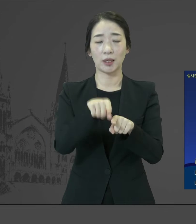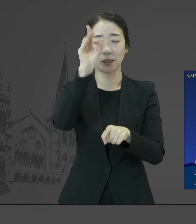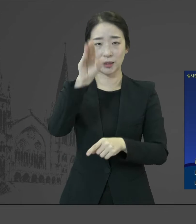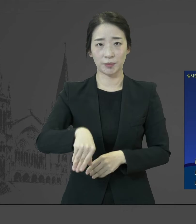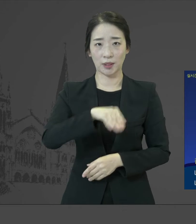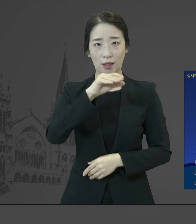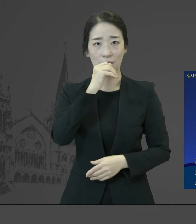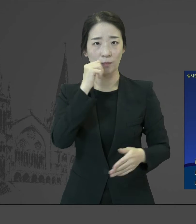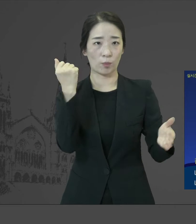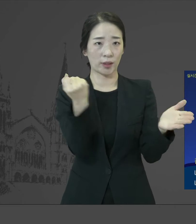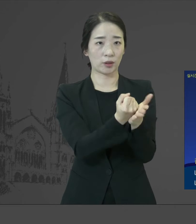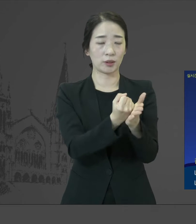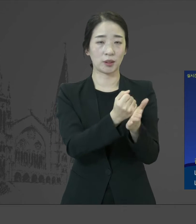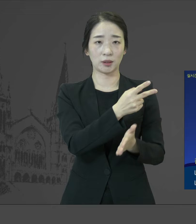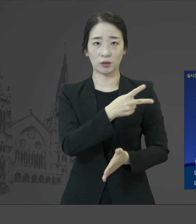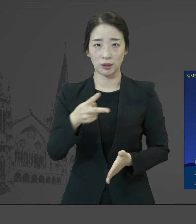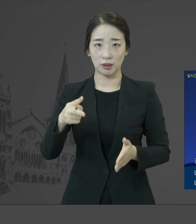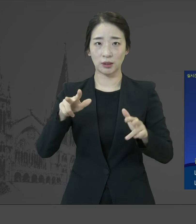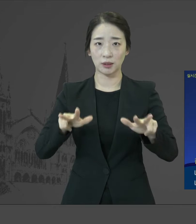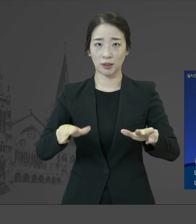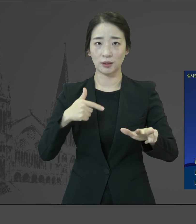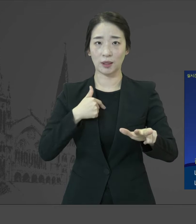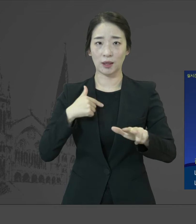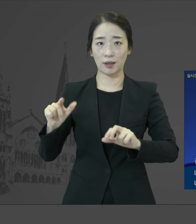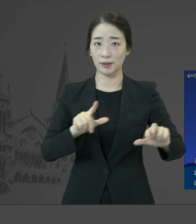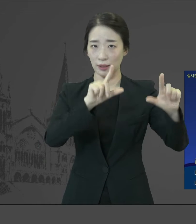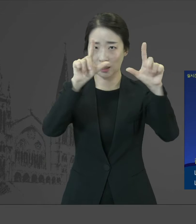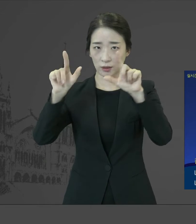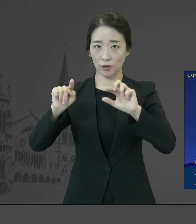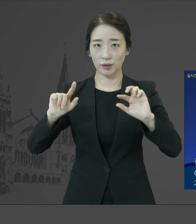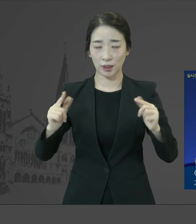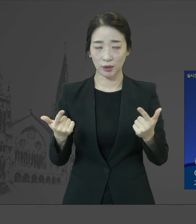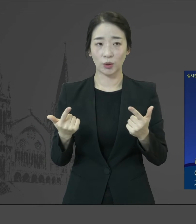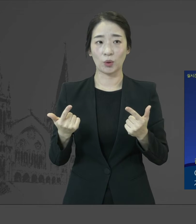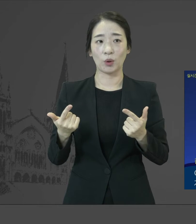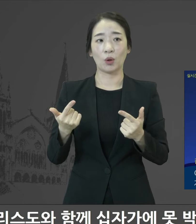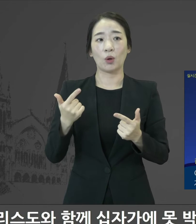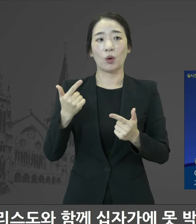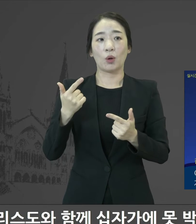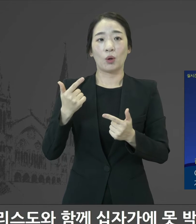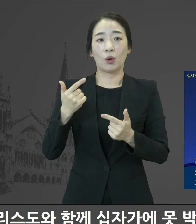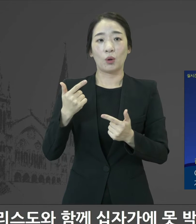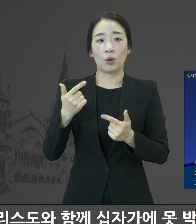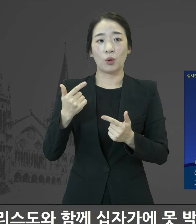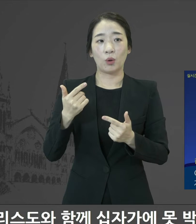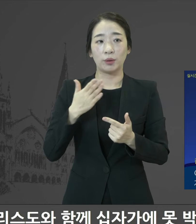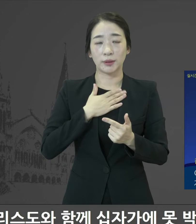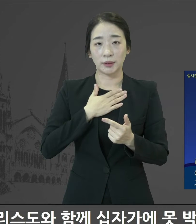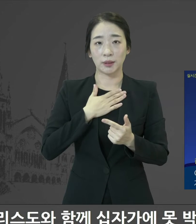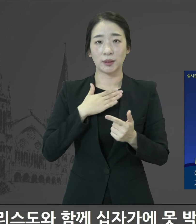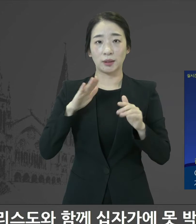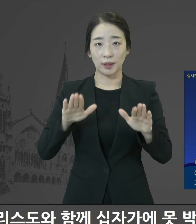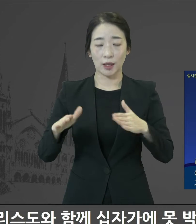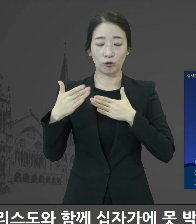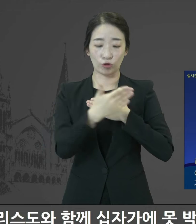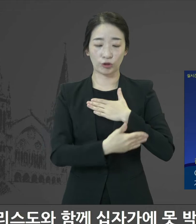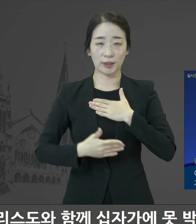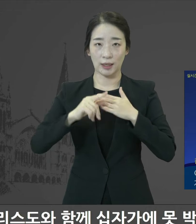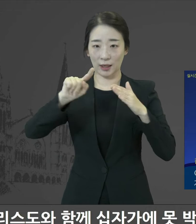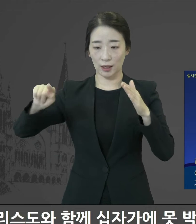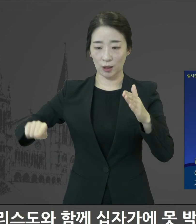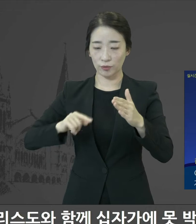내가 사는 것이 아니요 오직 내 안에 그리스도께서 사시는 것이라. 그 다음 이제 내가 육체 가운데 사는 것은